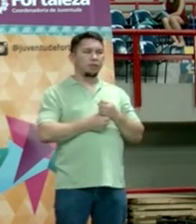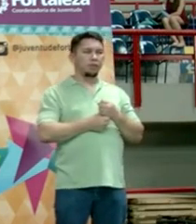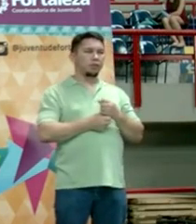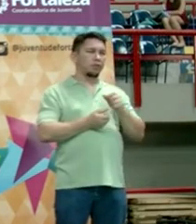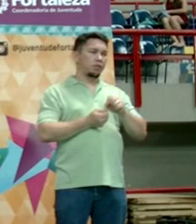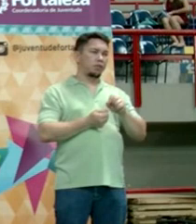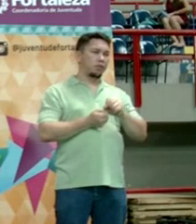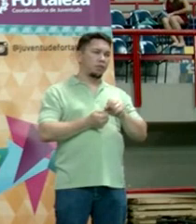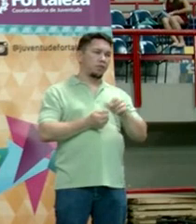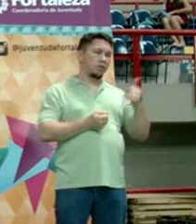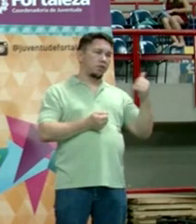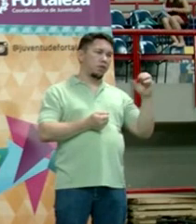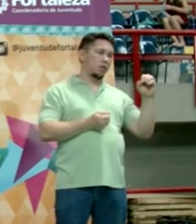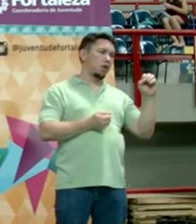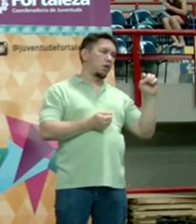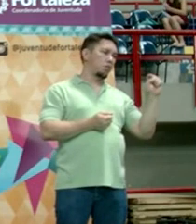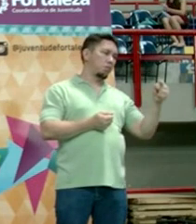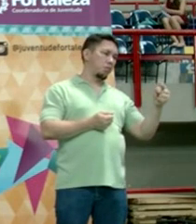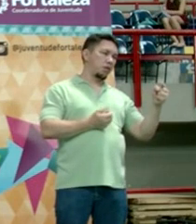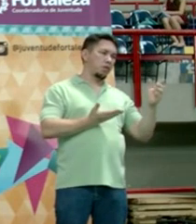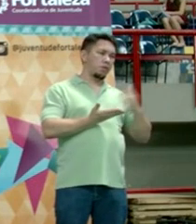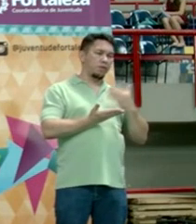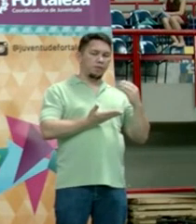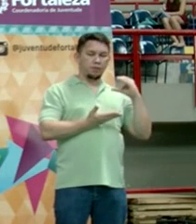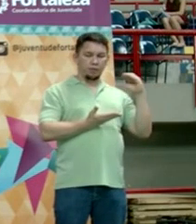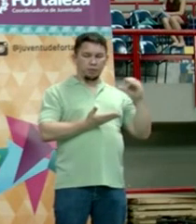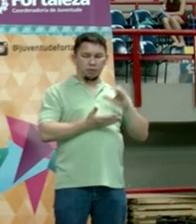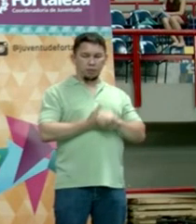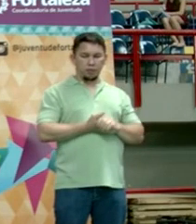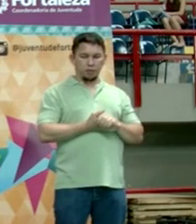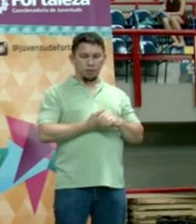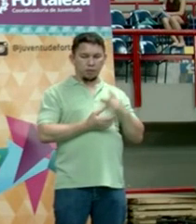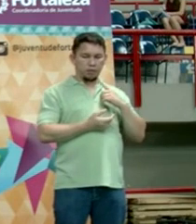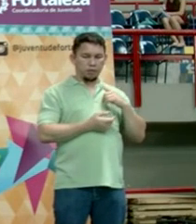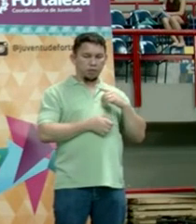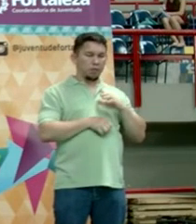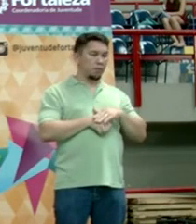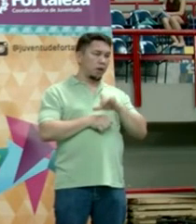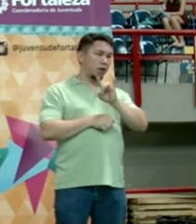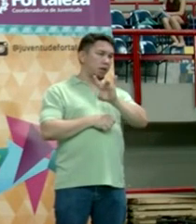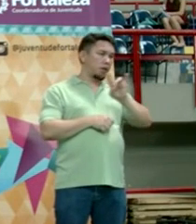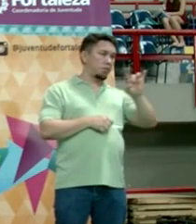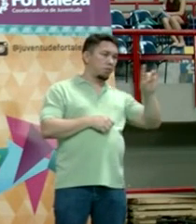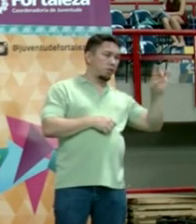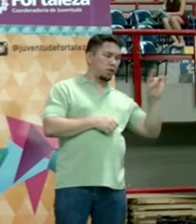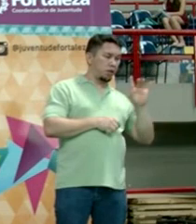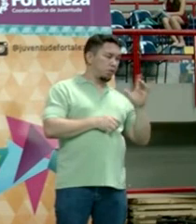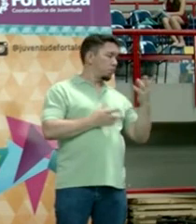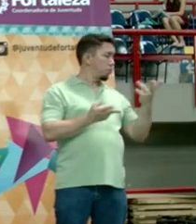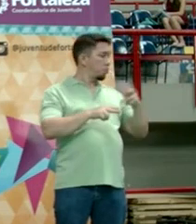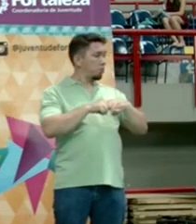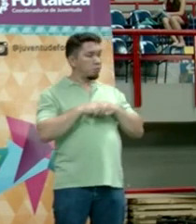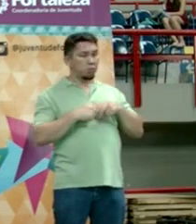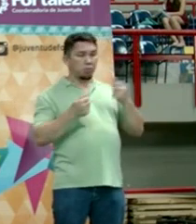o quê? 10 mil livros. Mas a gente está falando de custo unitário. Então, se ele fabricar